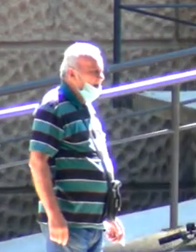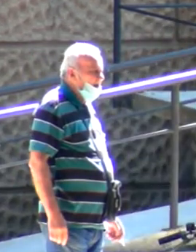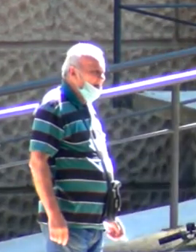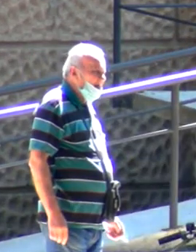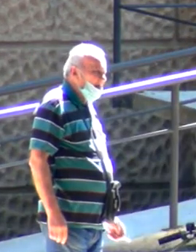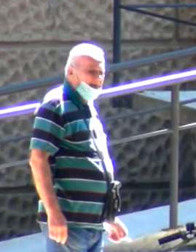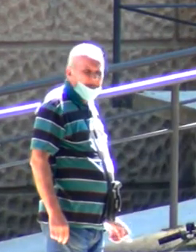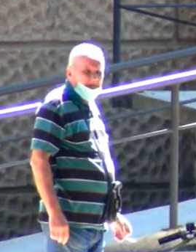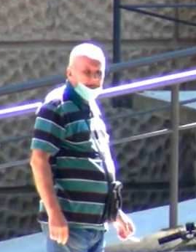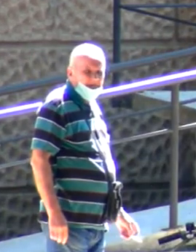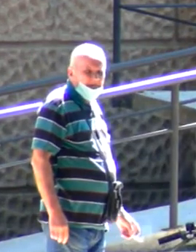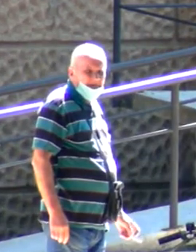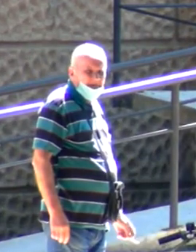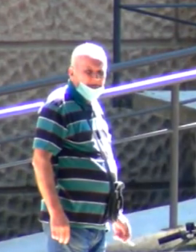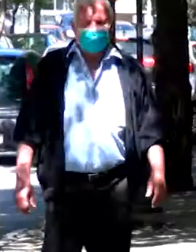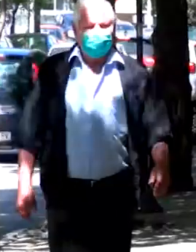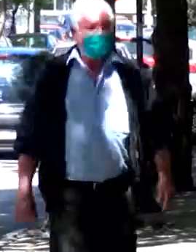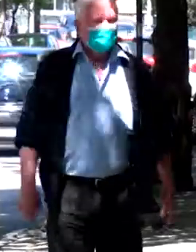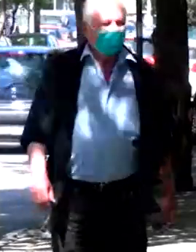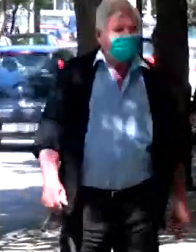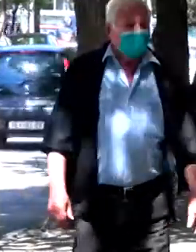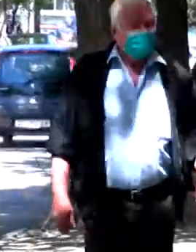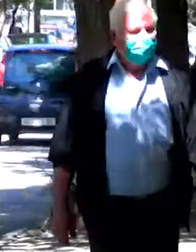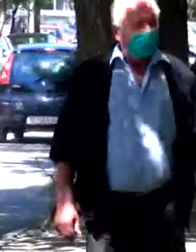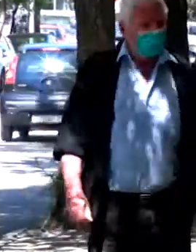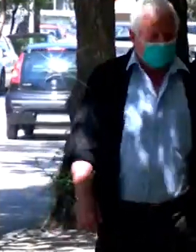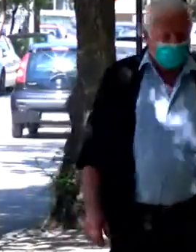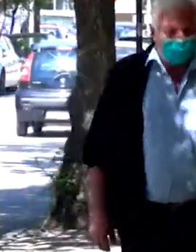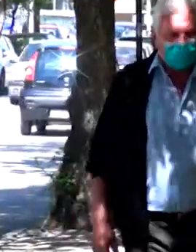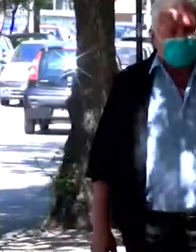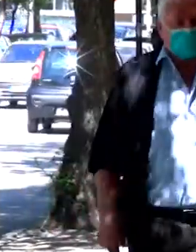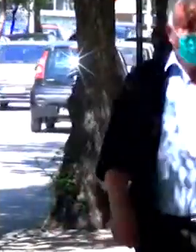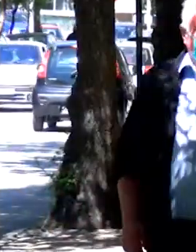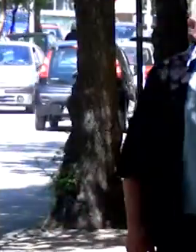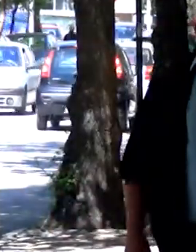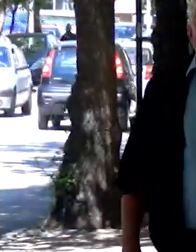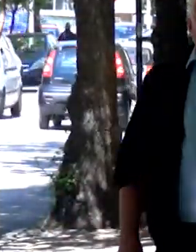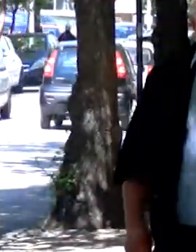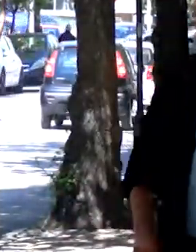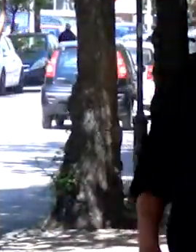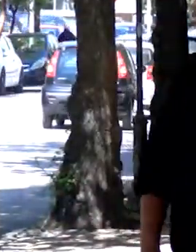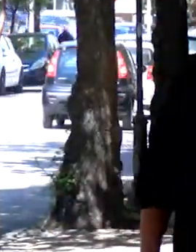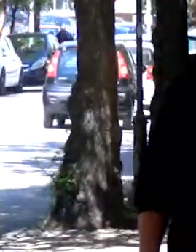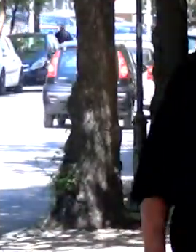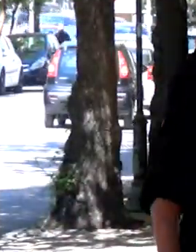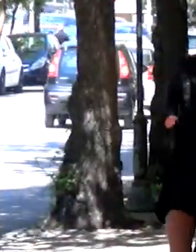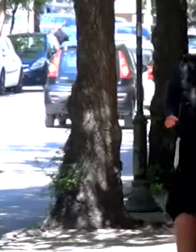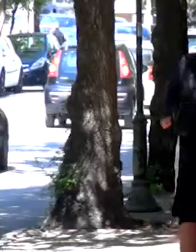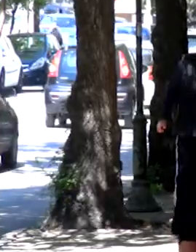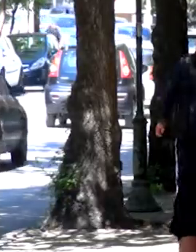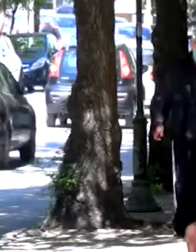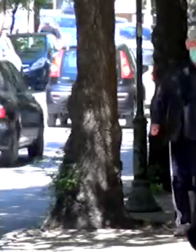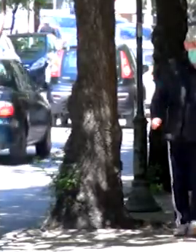Јавното здравје е заштитено, економијата е одржана, меѓународните перспективи се остварени, спроведени се фер и демократски